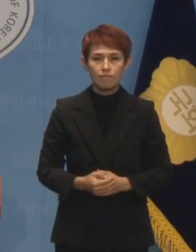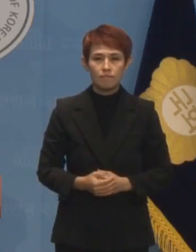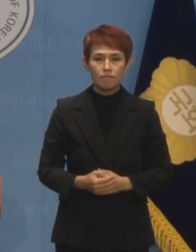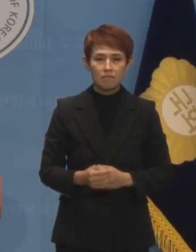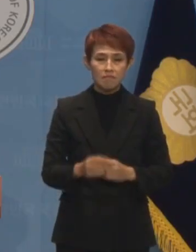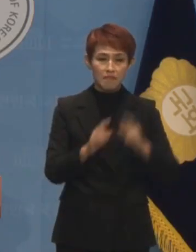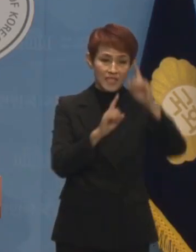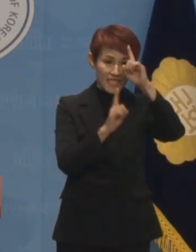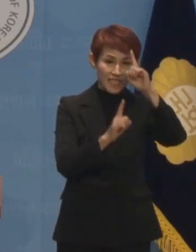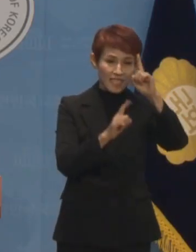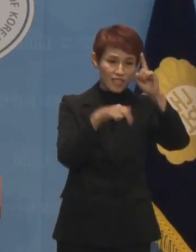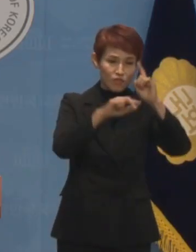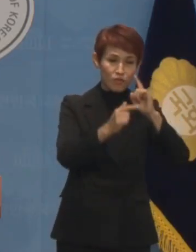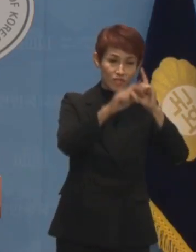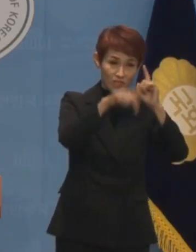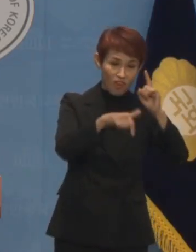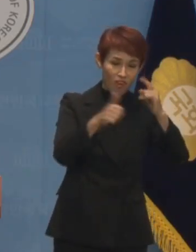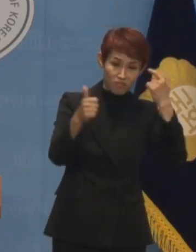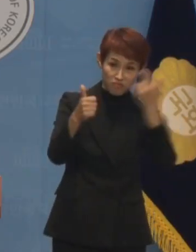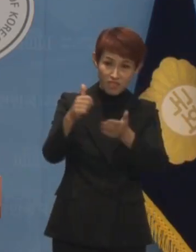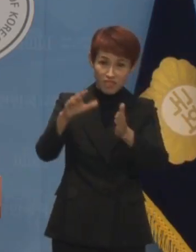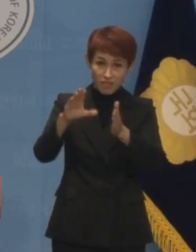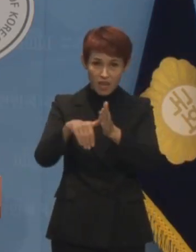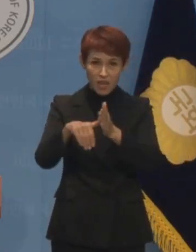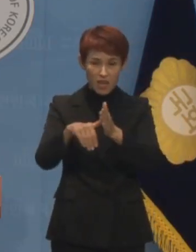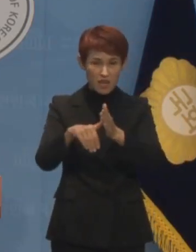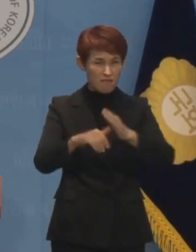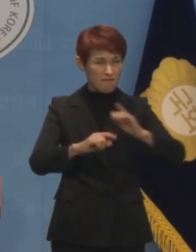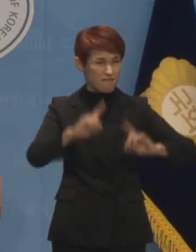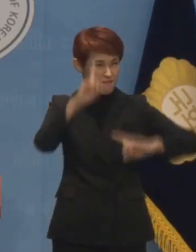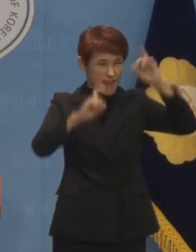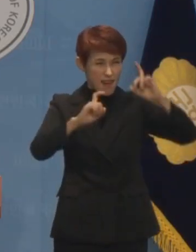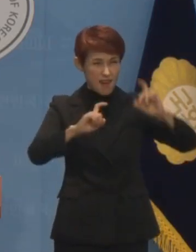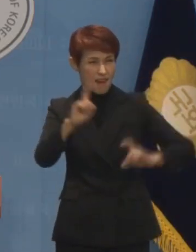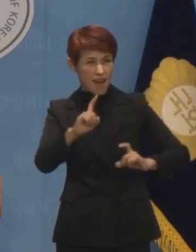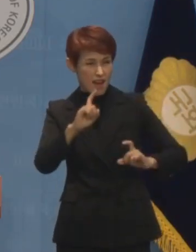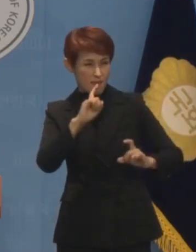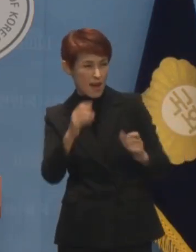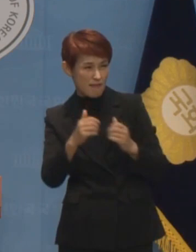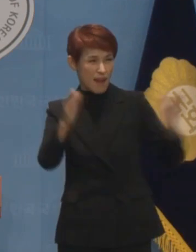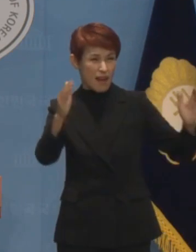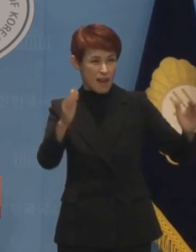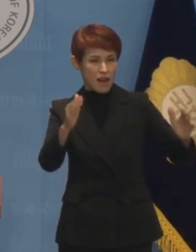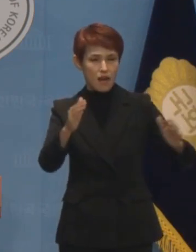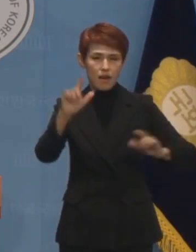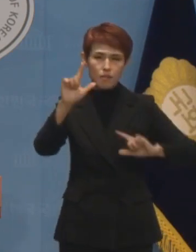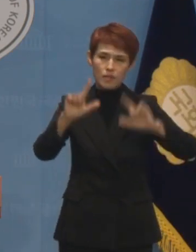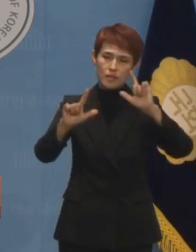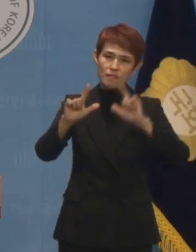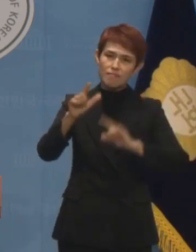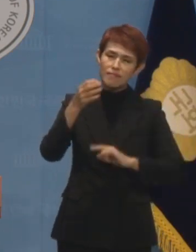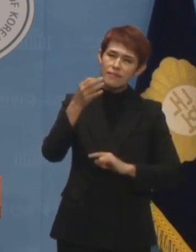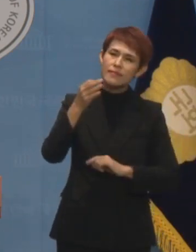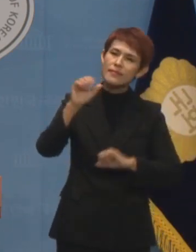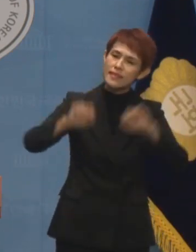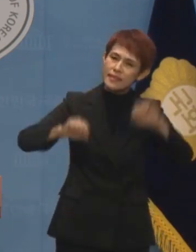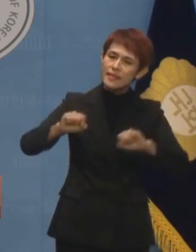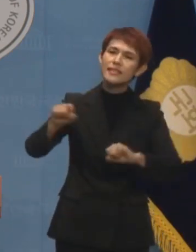질의하는 이준석 의원에게 언성을 높이며 몰상식하고 저급한 태도를 보였기 때문입니다.